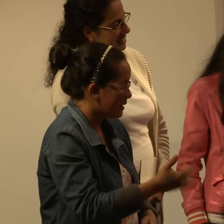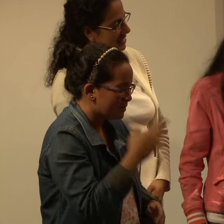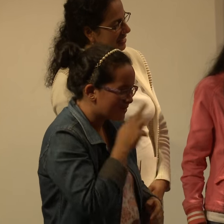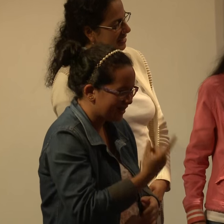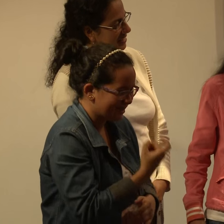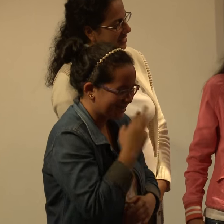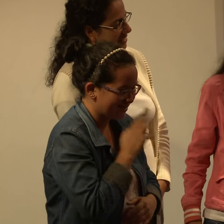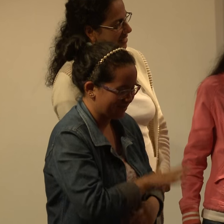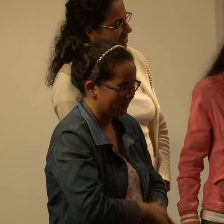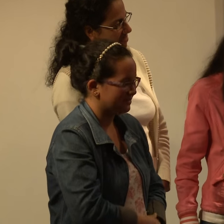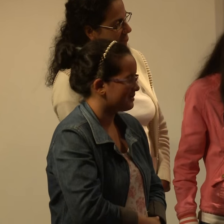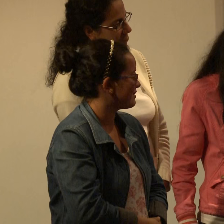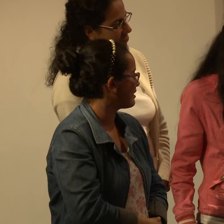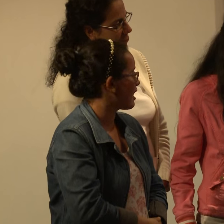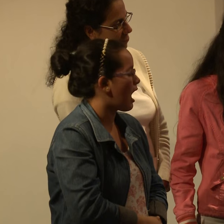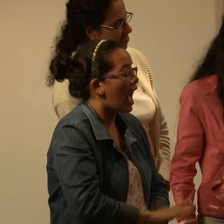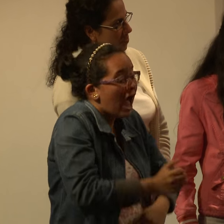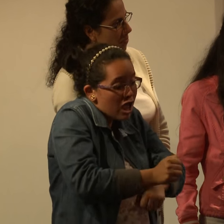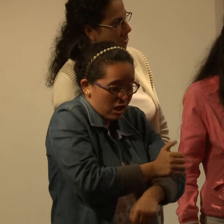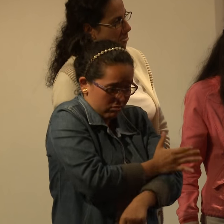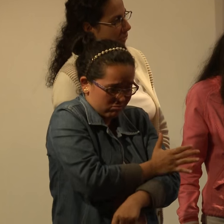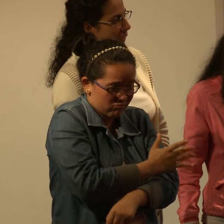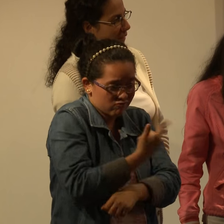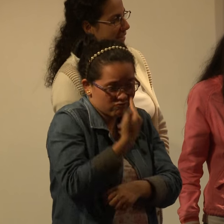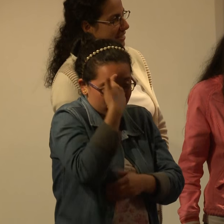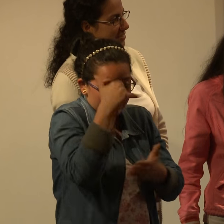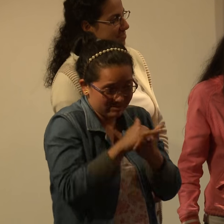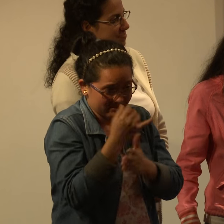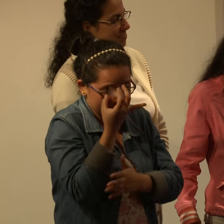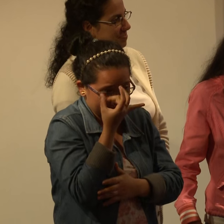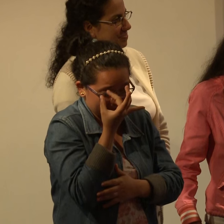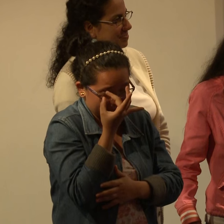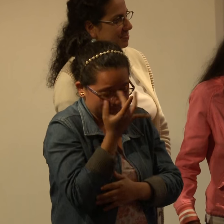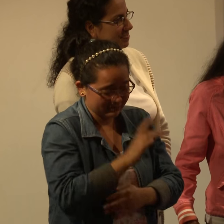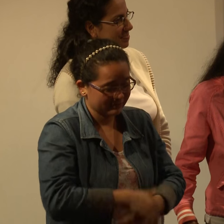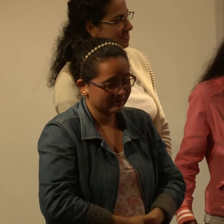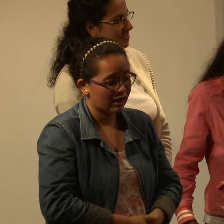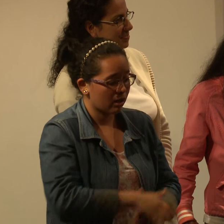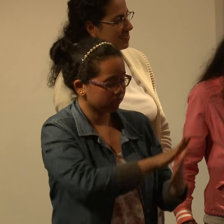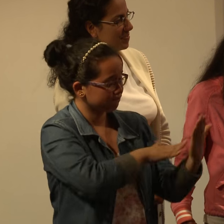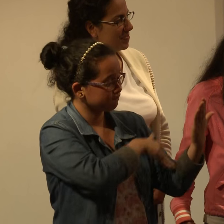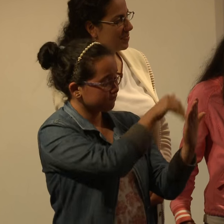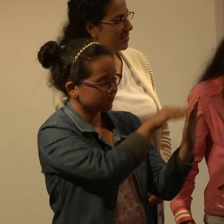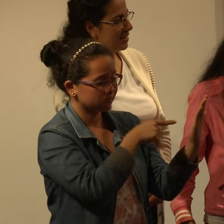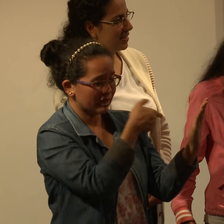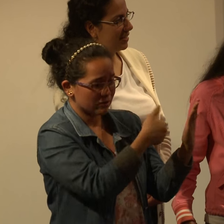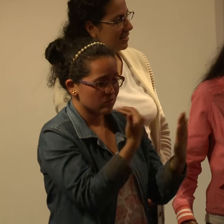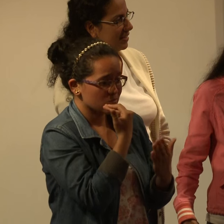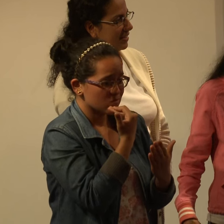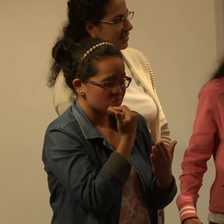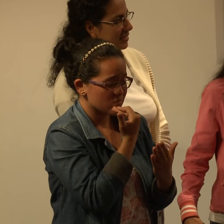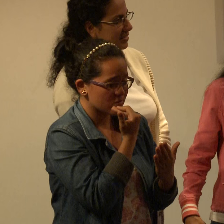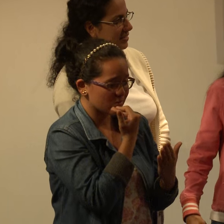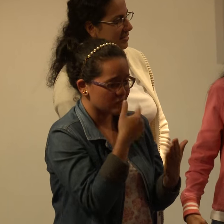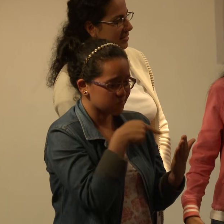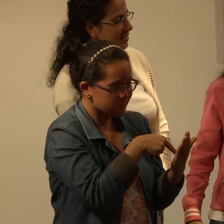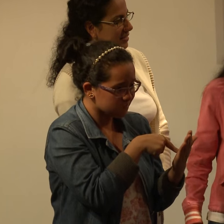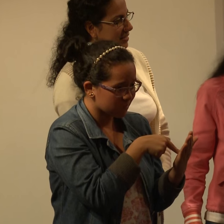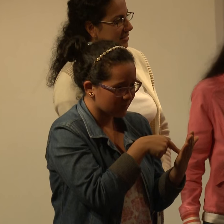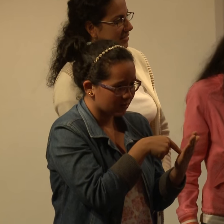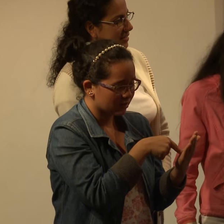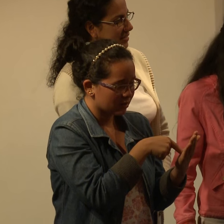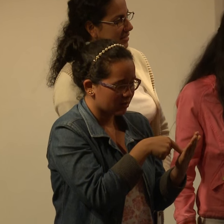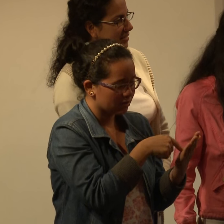Pues emoción, bueno, pues yo pienso que de pronto como que la pintura, la mujer que estaba ahí pues